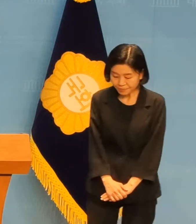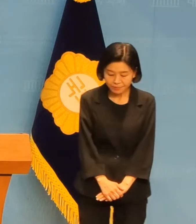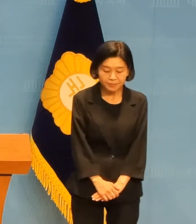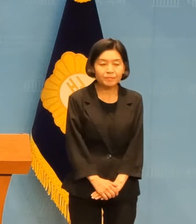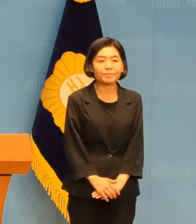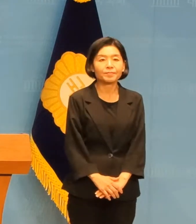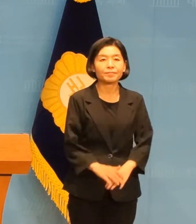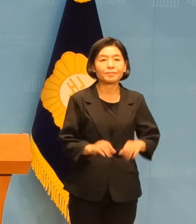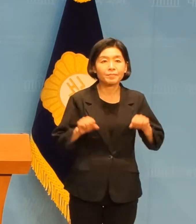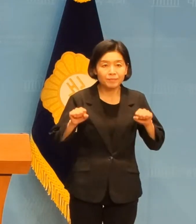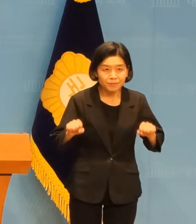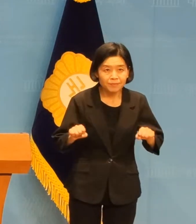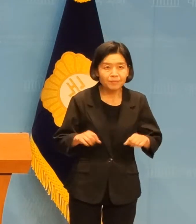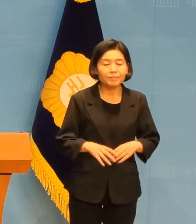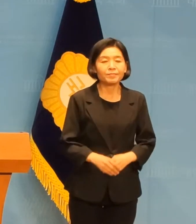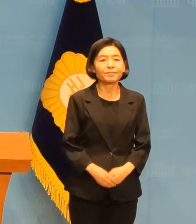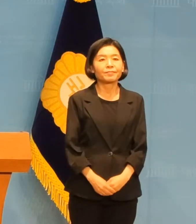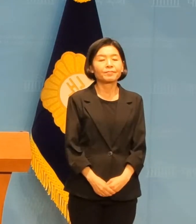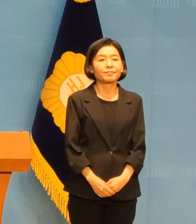예, 안녕하십니까.